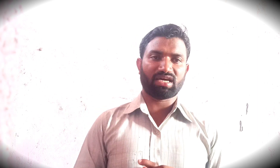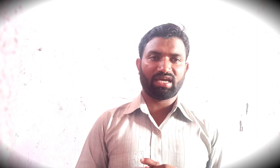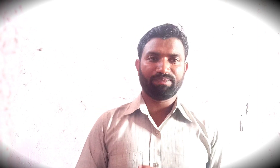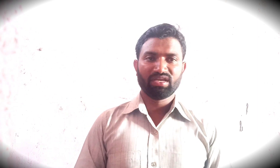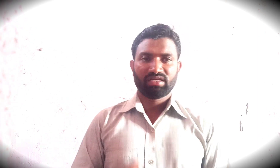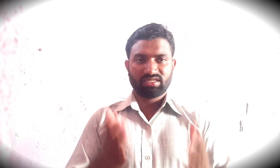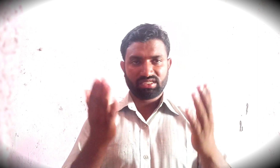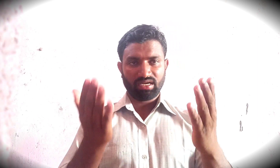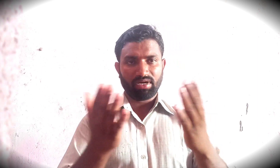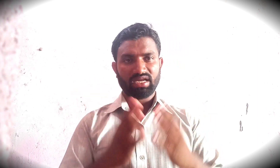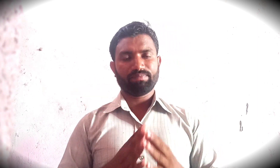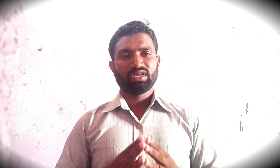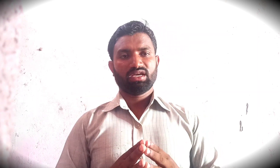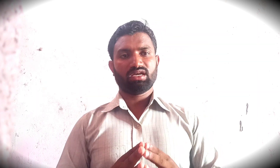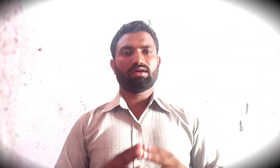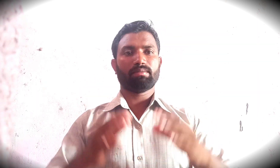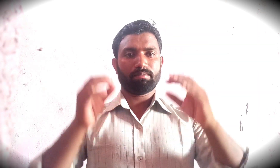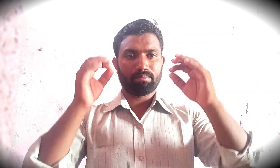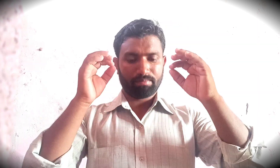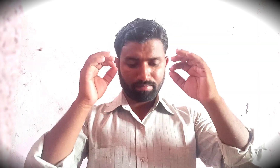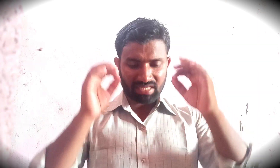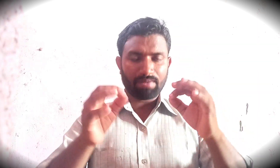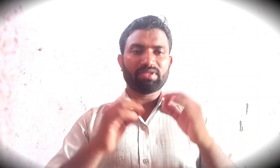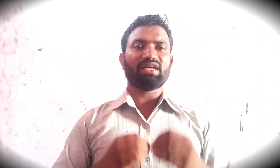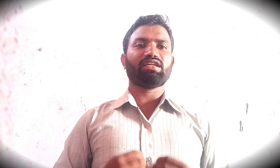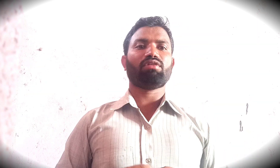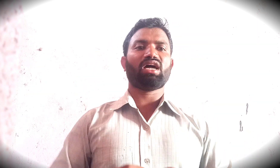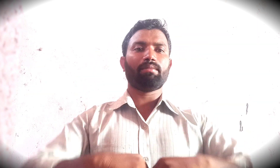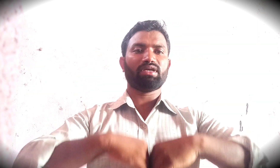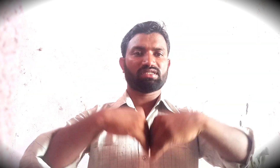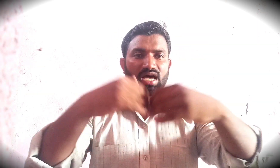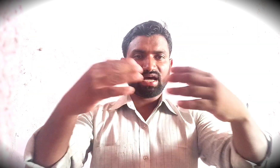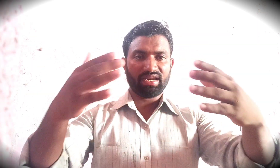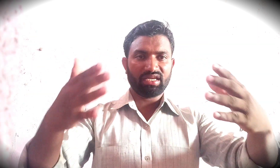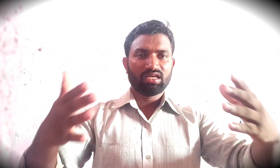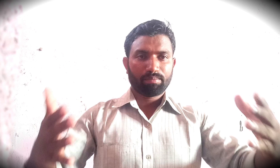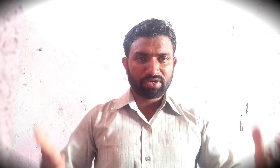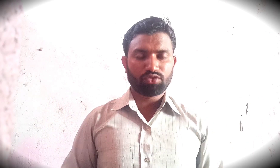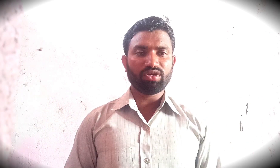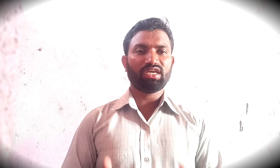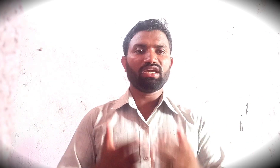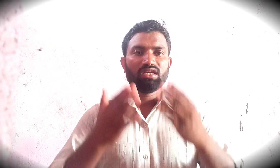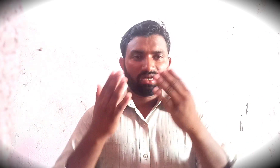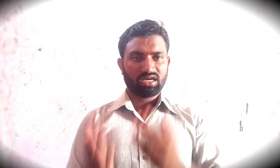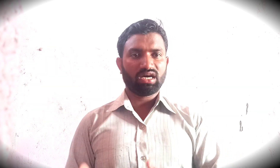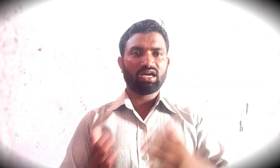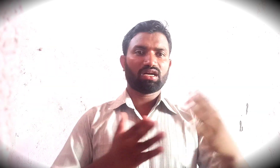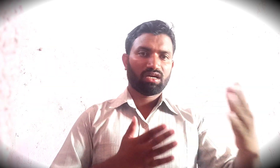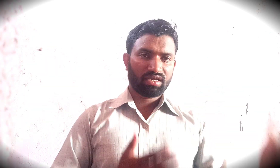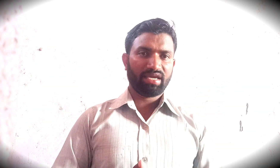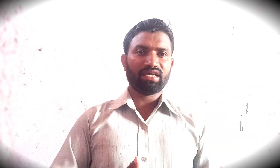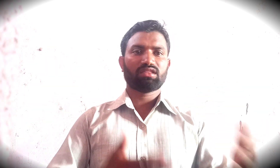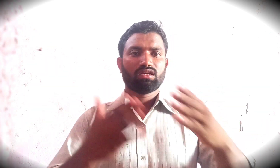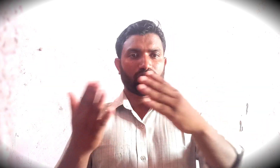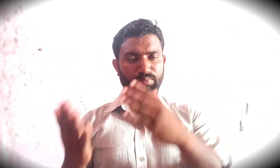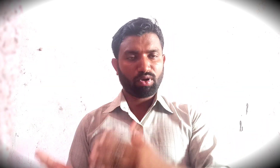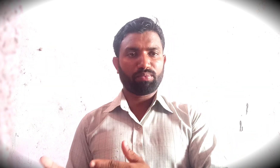है। जैसे हमारे माता पिता के द्वारा हमें सारी पृथ्वी की घर, खेत,